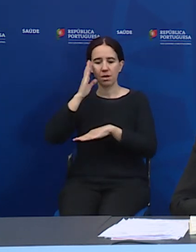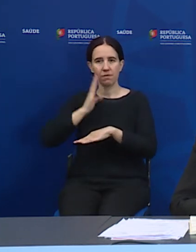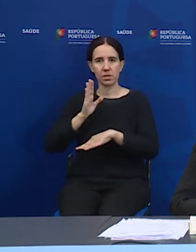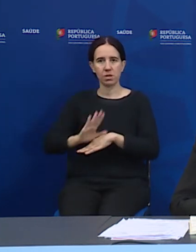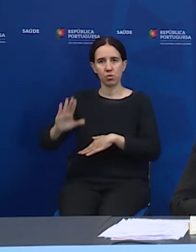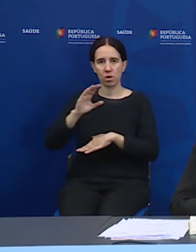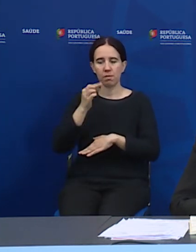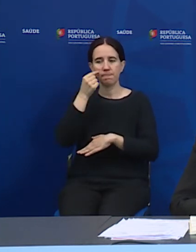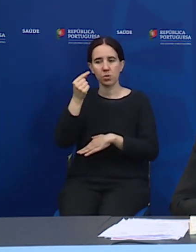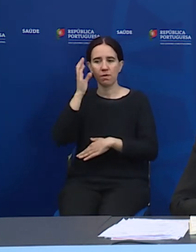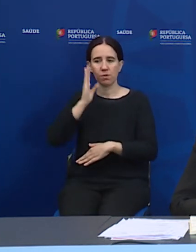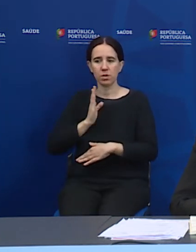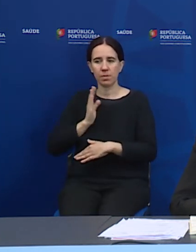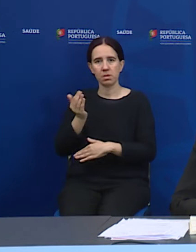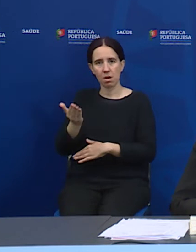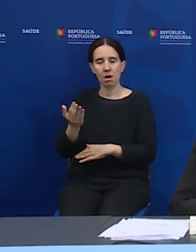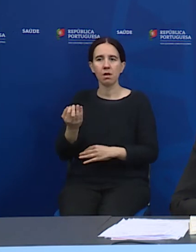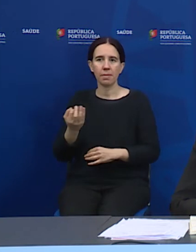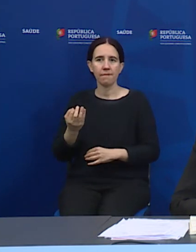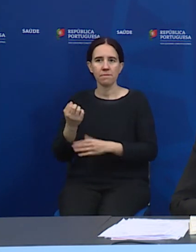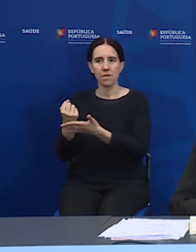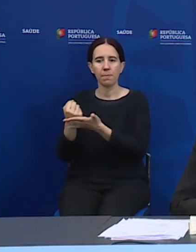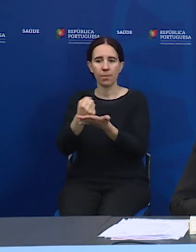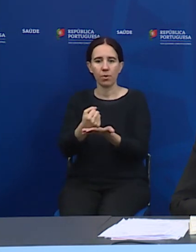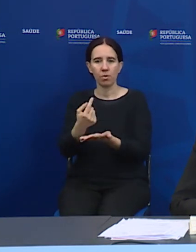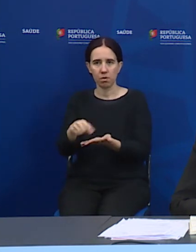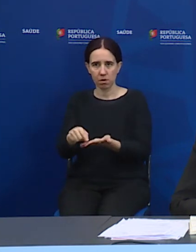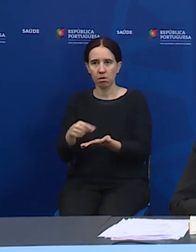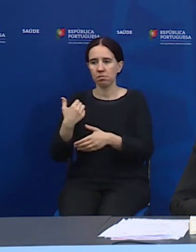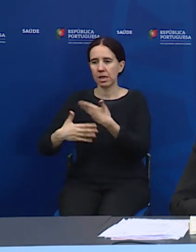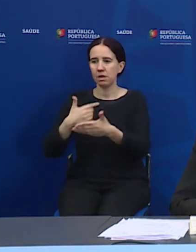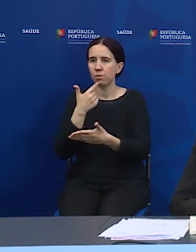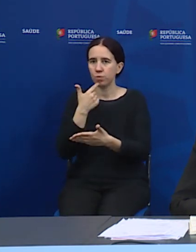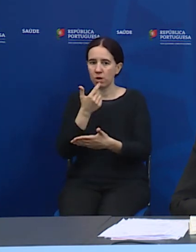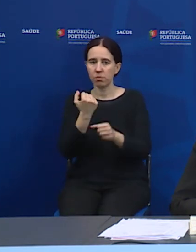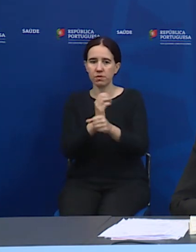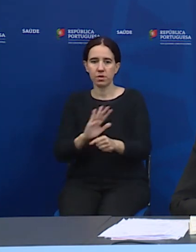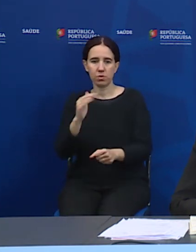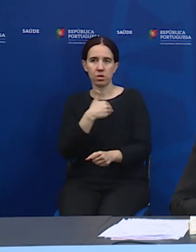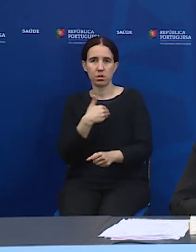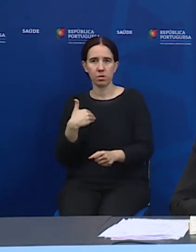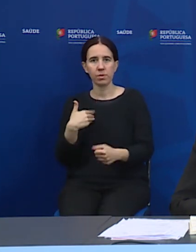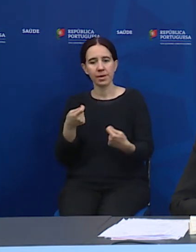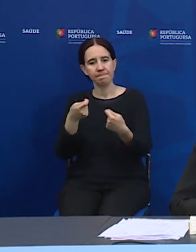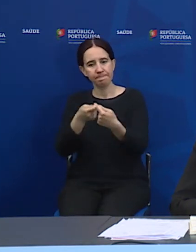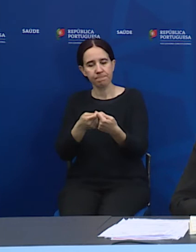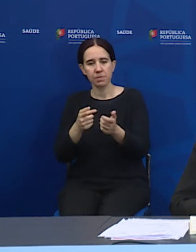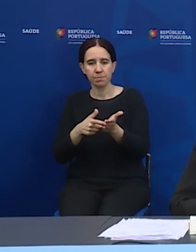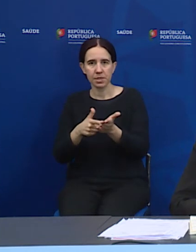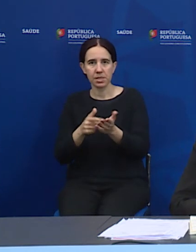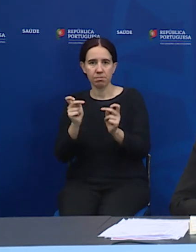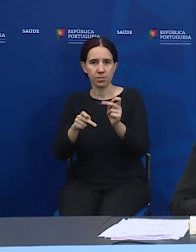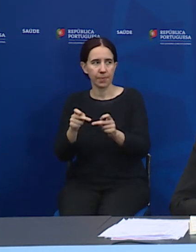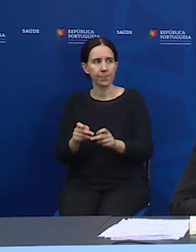em particular das forças armadas que tem estado também apoiar de forma muito ativa o serviço nacional de saúde para a resposta que é